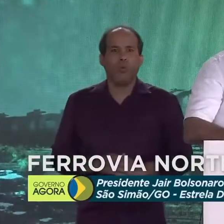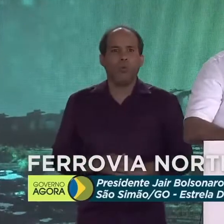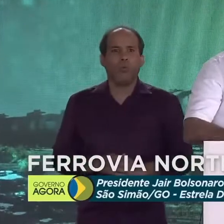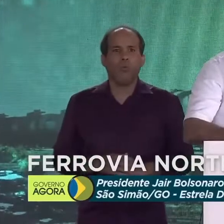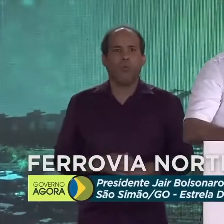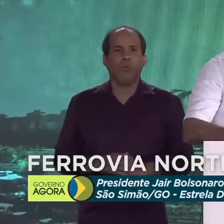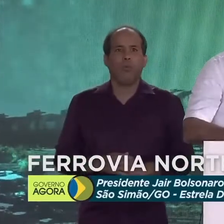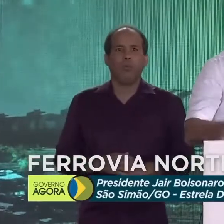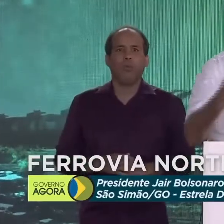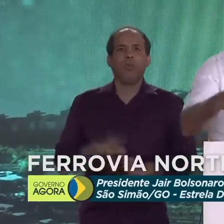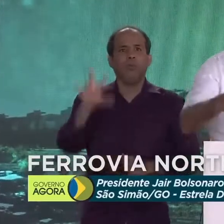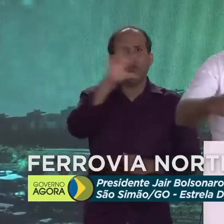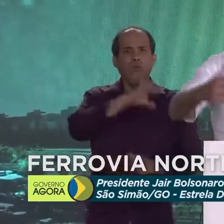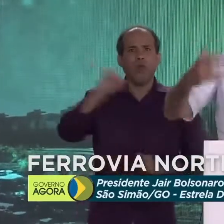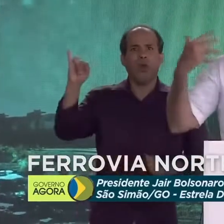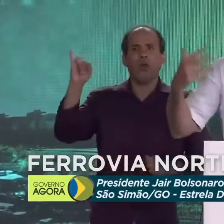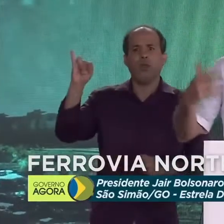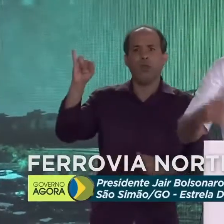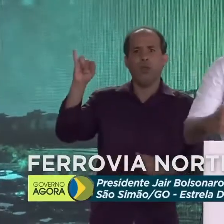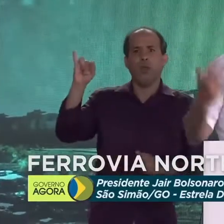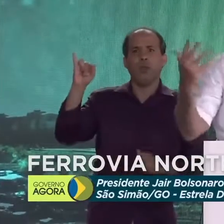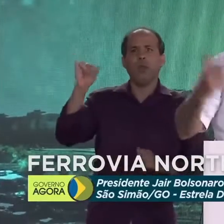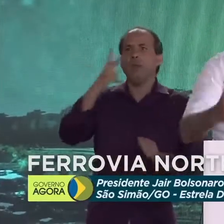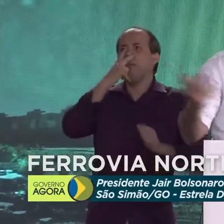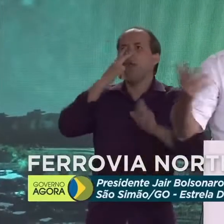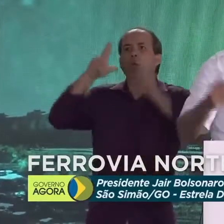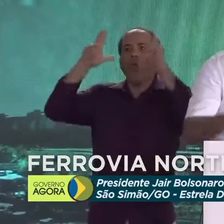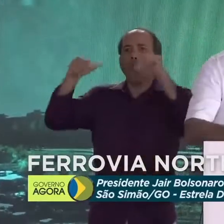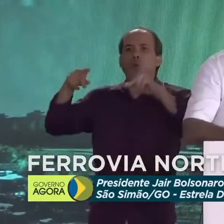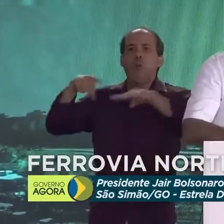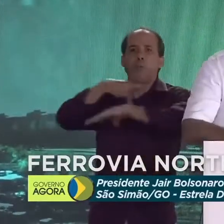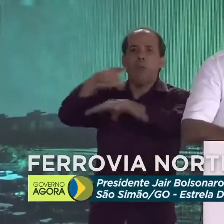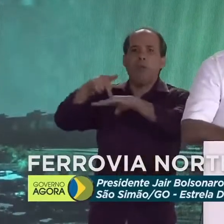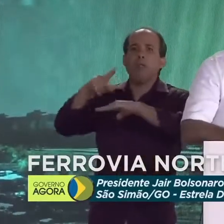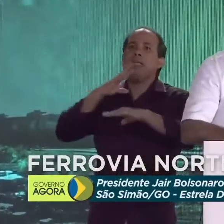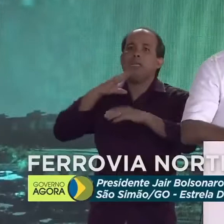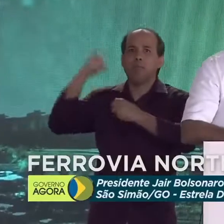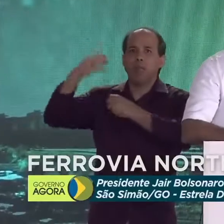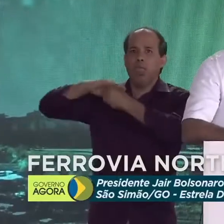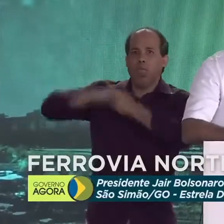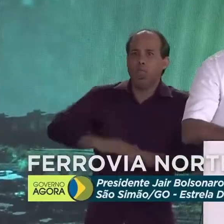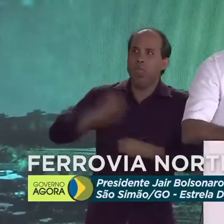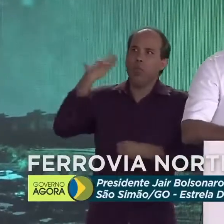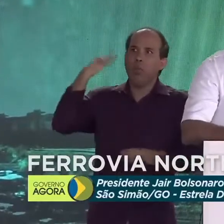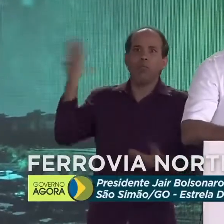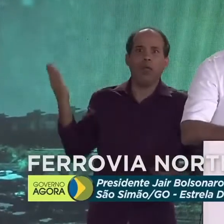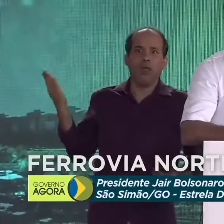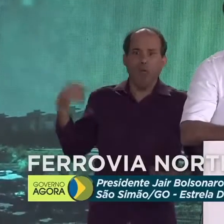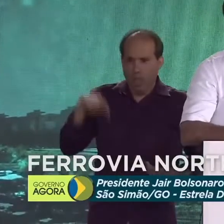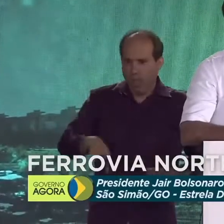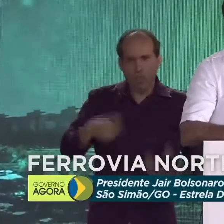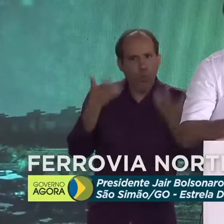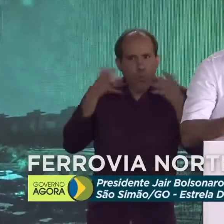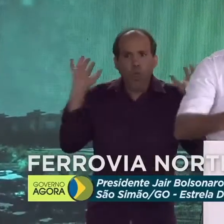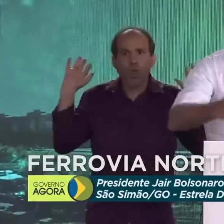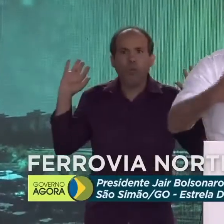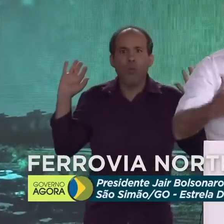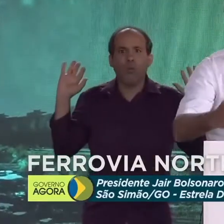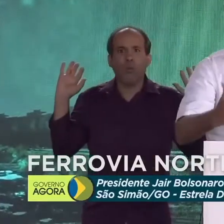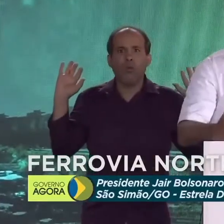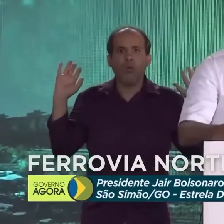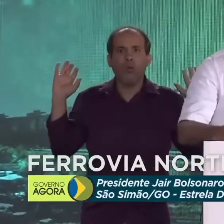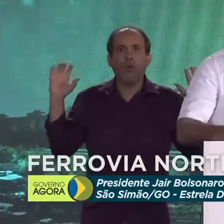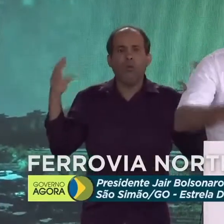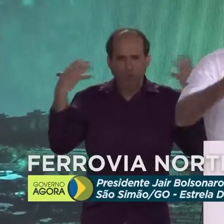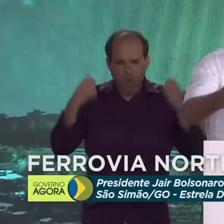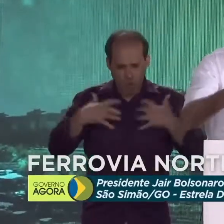Vamos ser algo como países colônia no passado, e não queremos isso. Vamos de